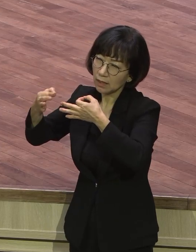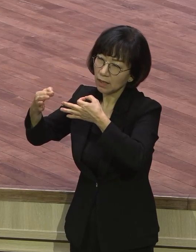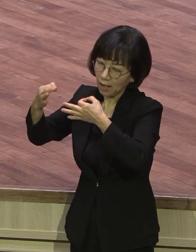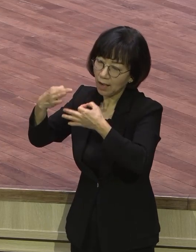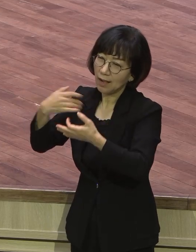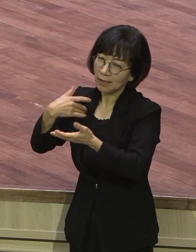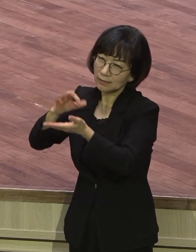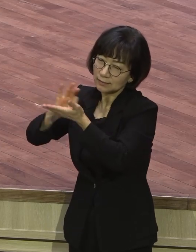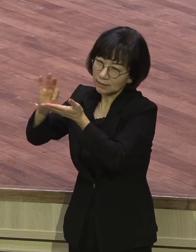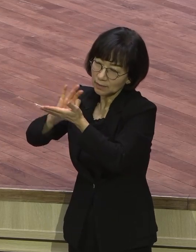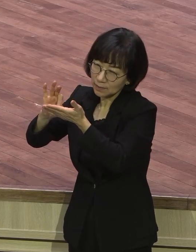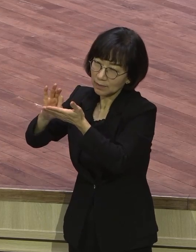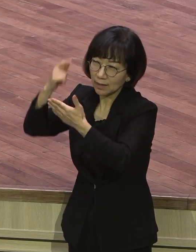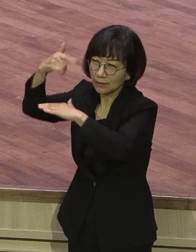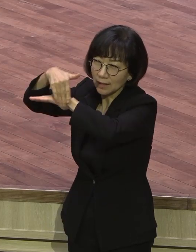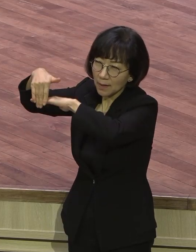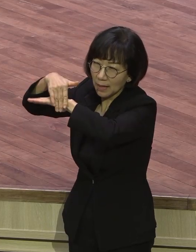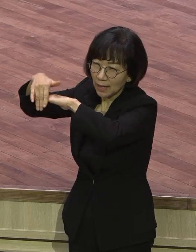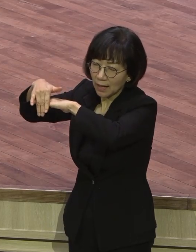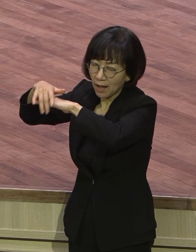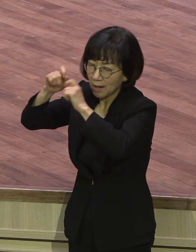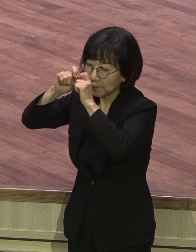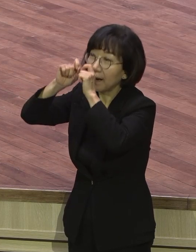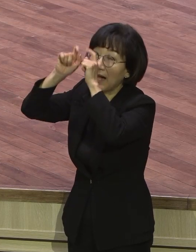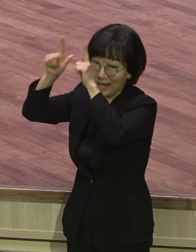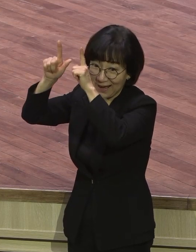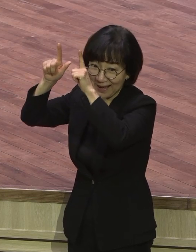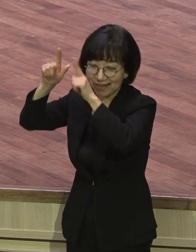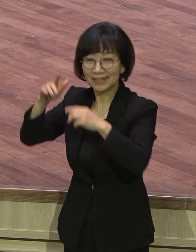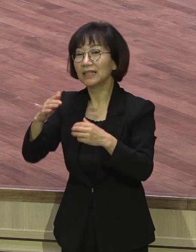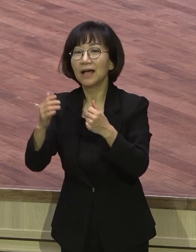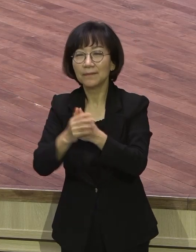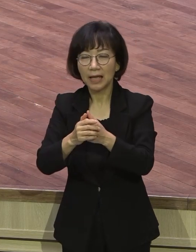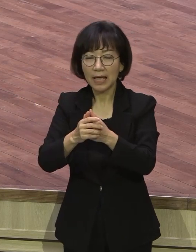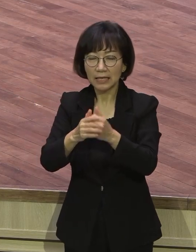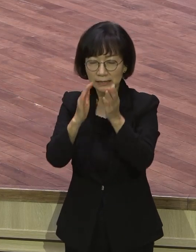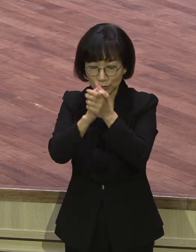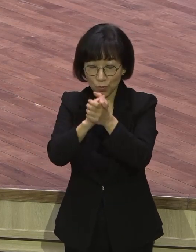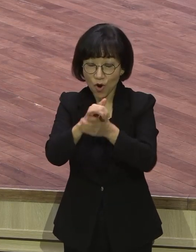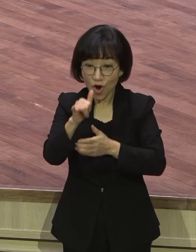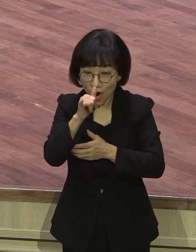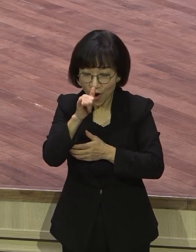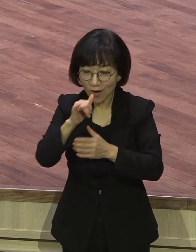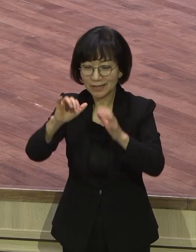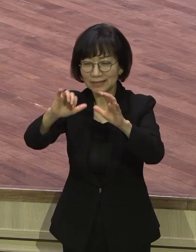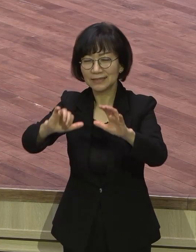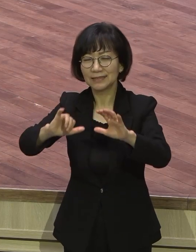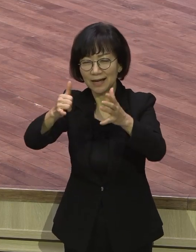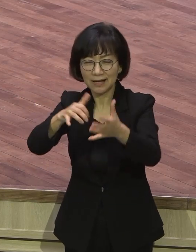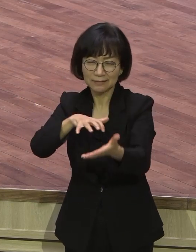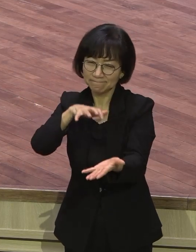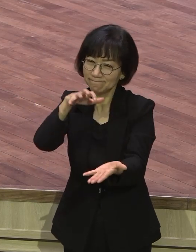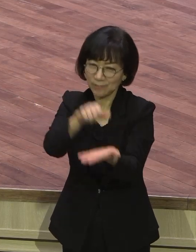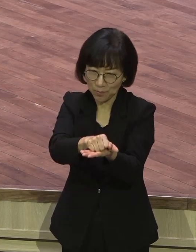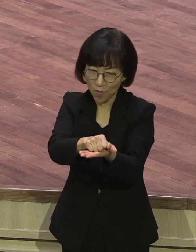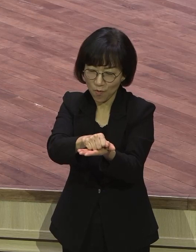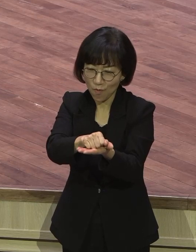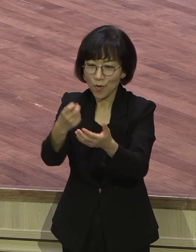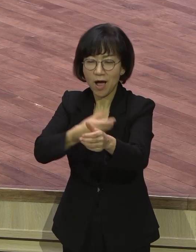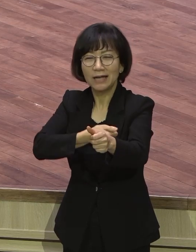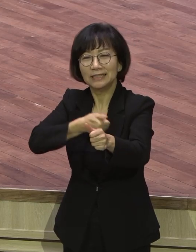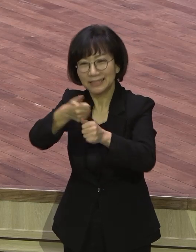결국은 정보화하게 돼 있어요 기도하는 자가 결국은 이기게 돼 있어요 기도하는 자가 승리하게 돼 있다니까요